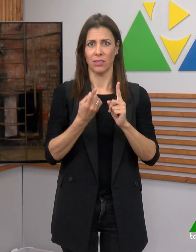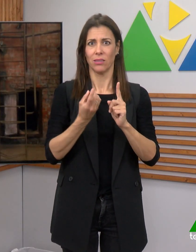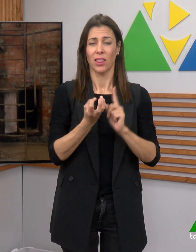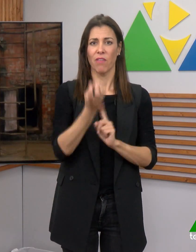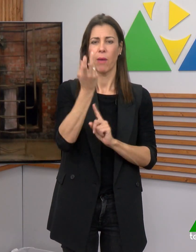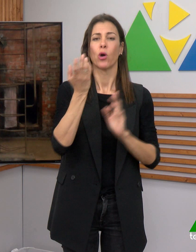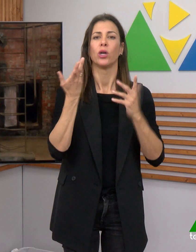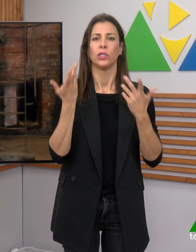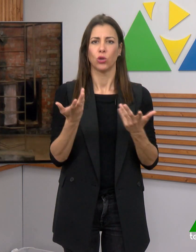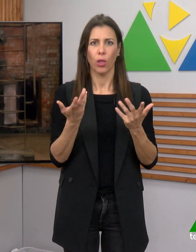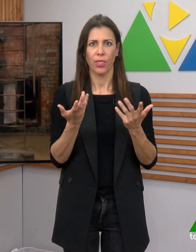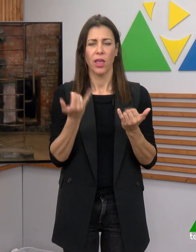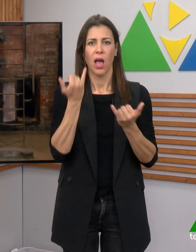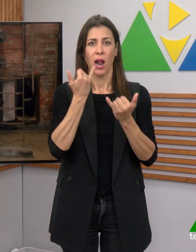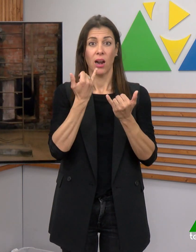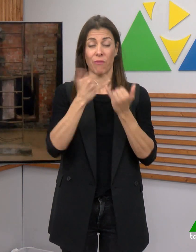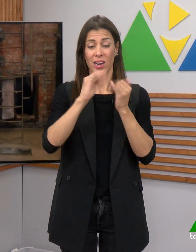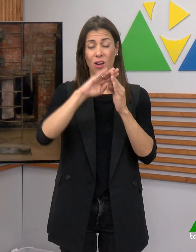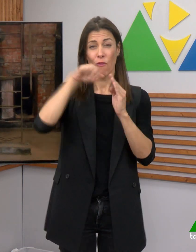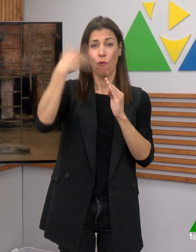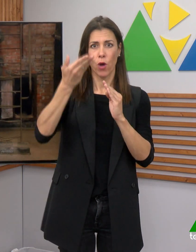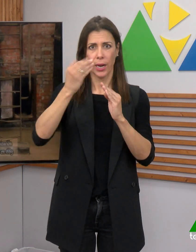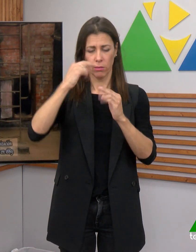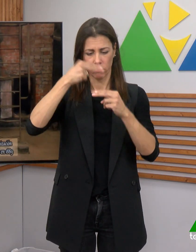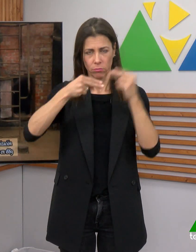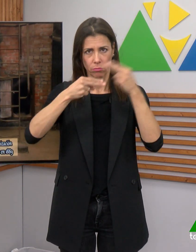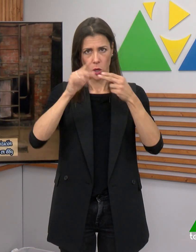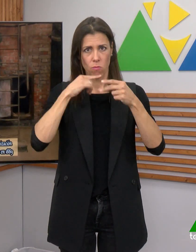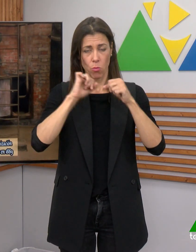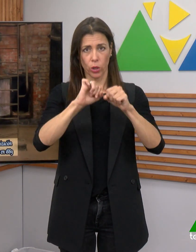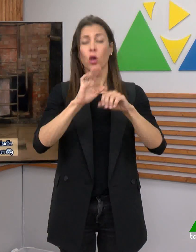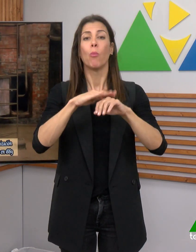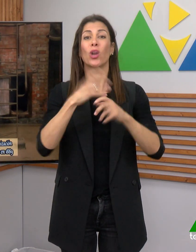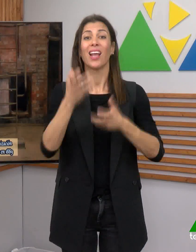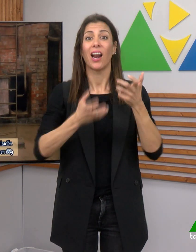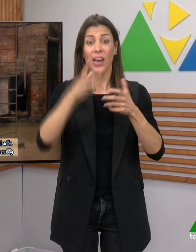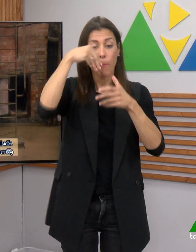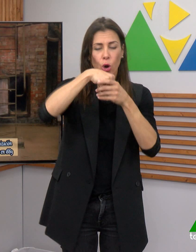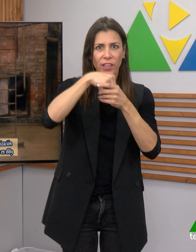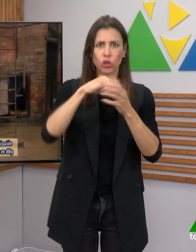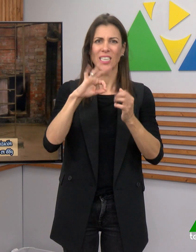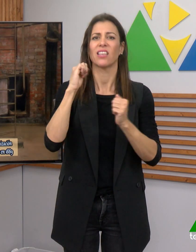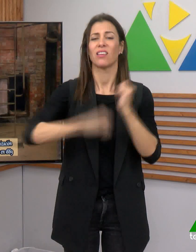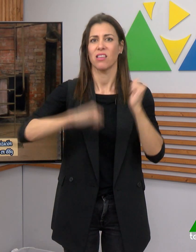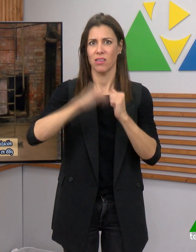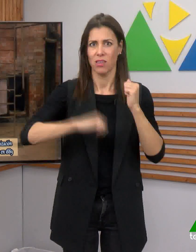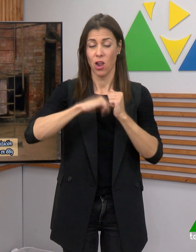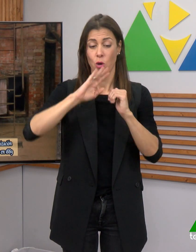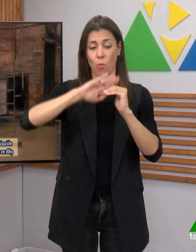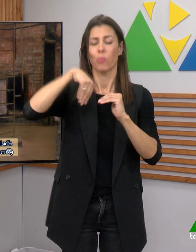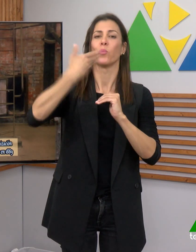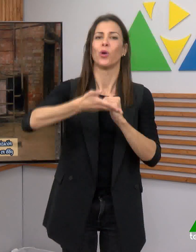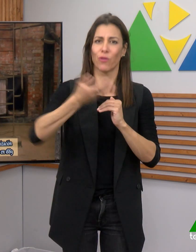todo un recubrimiento exterior de ladrillo refractario, porque la caldera es metálica por dentro, ¿no? Está recubierta